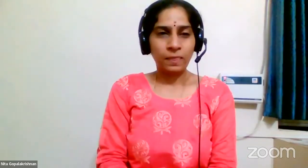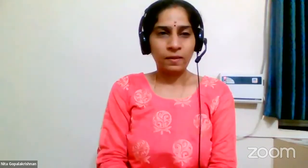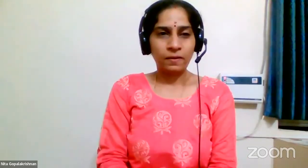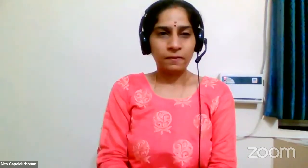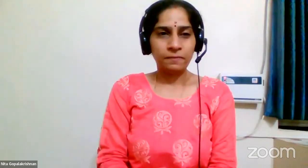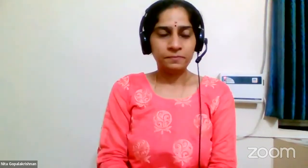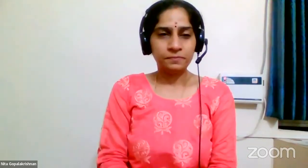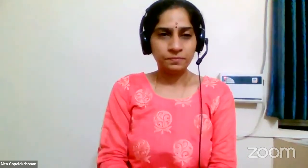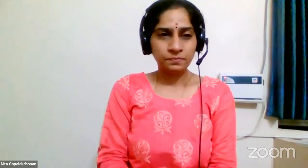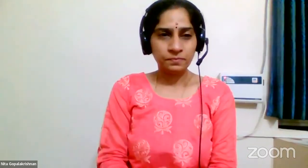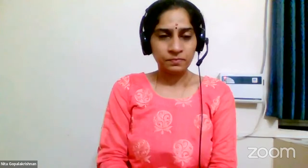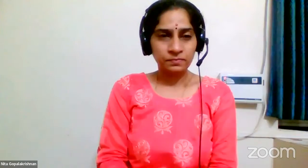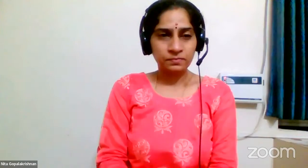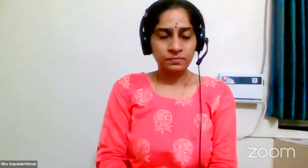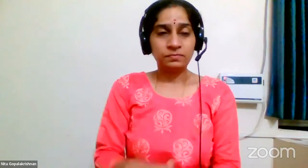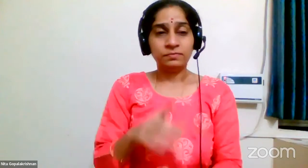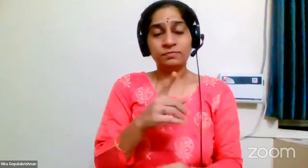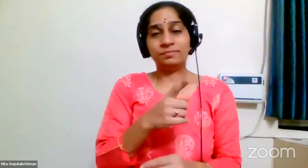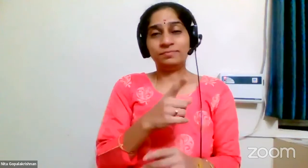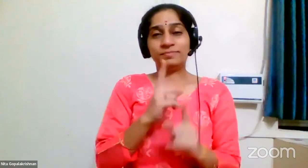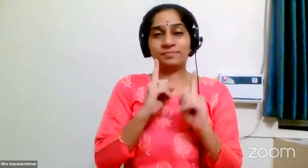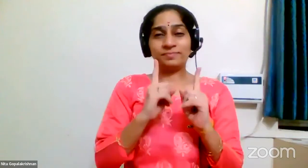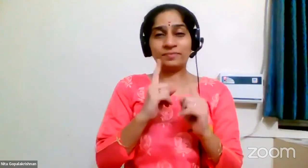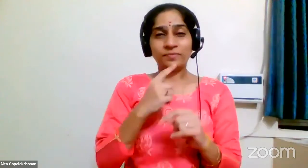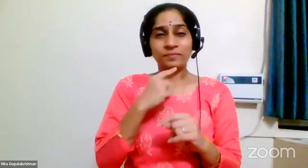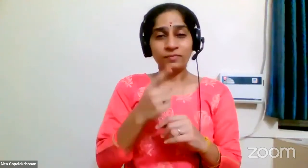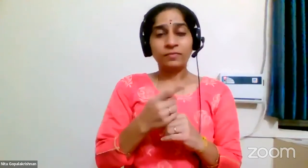वैष्णव आचार्य हुई